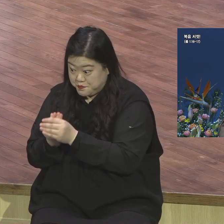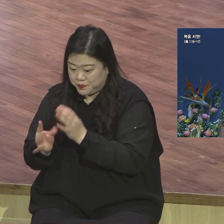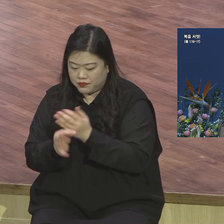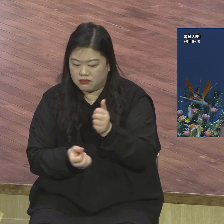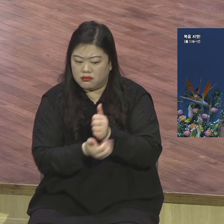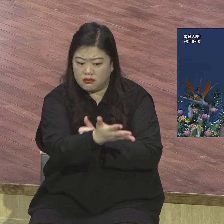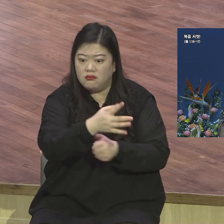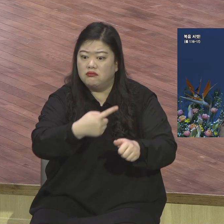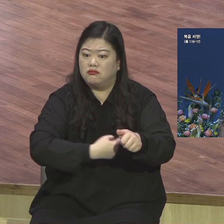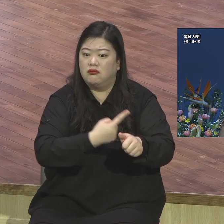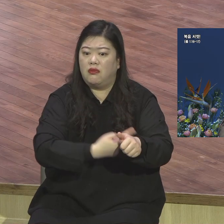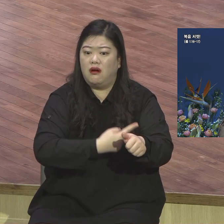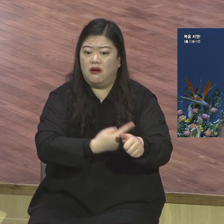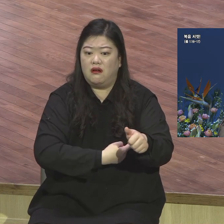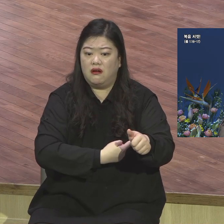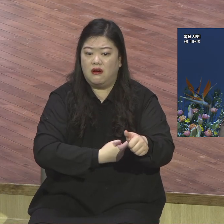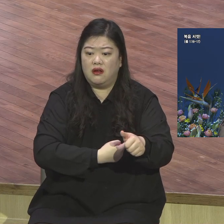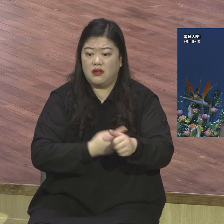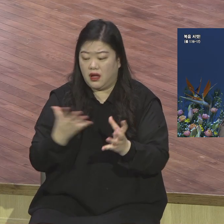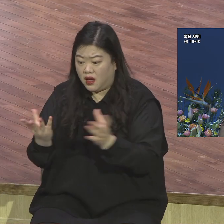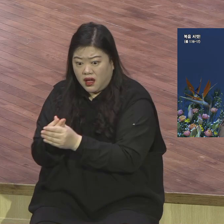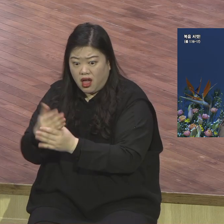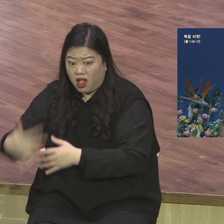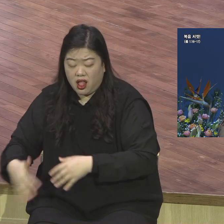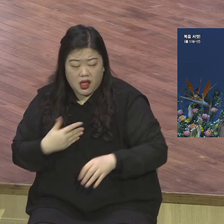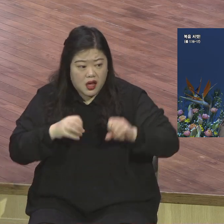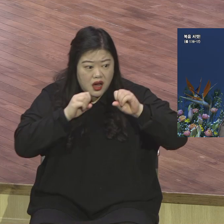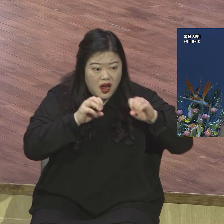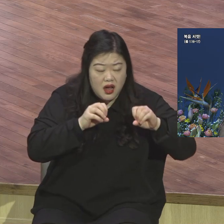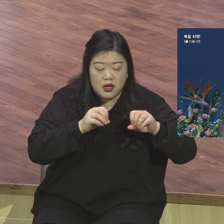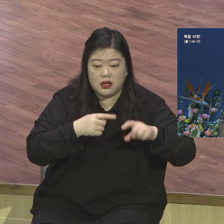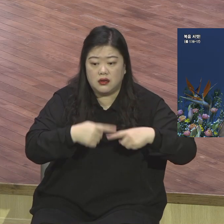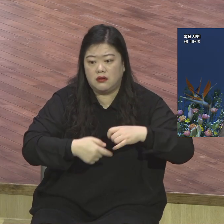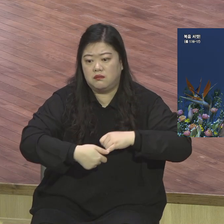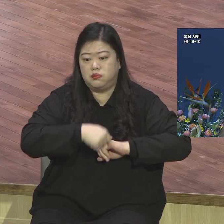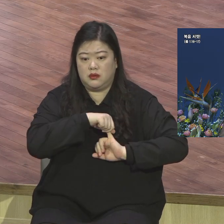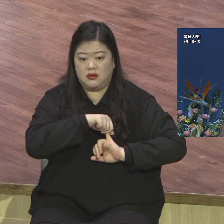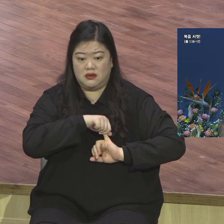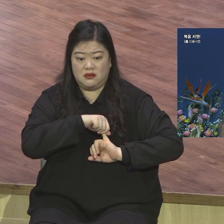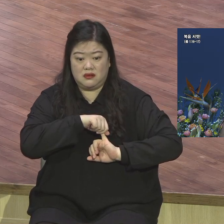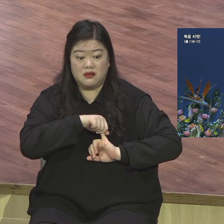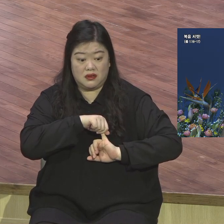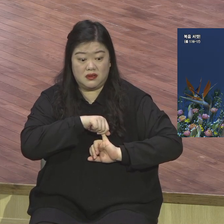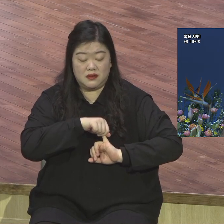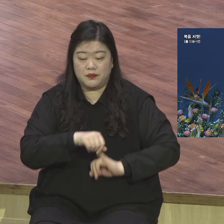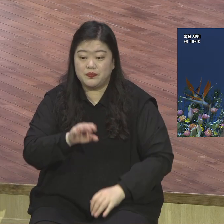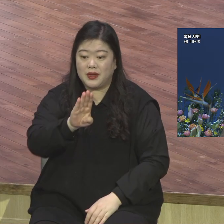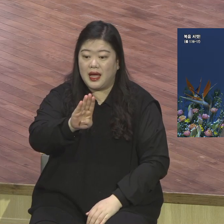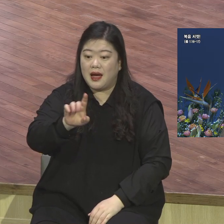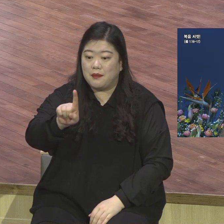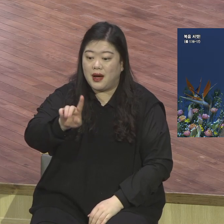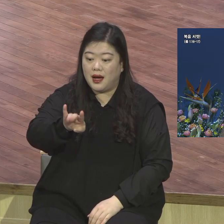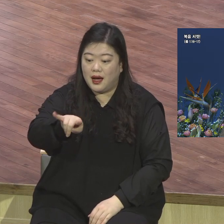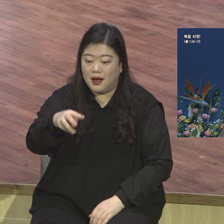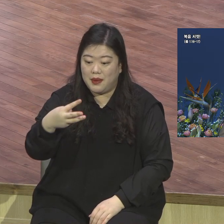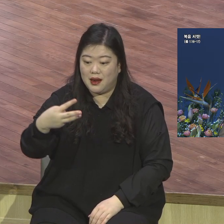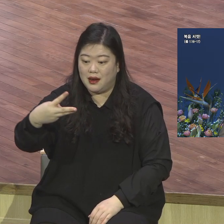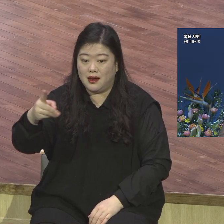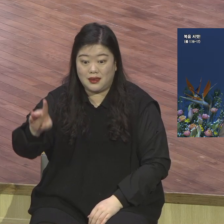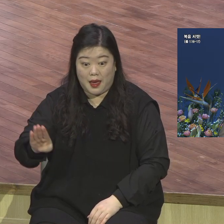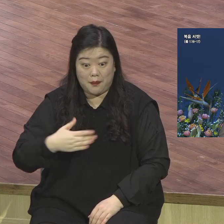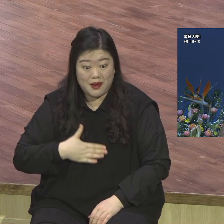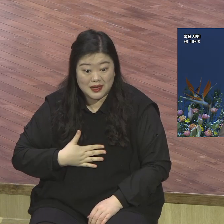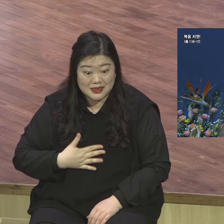복음이 완전돼야지. 복음이 안 되는 사람들은 바벨탑입니다. 바벨탑 어느 날 다